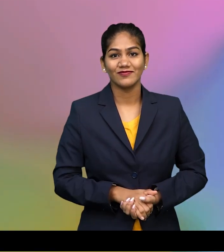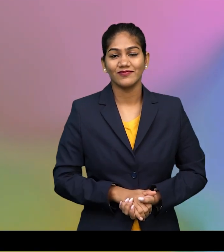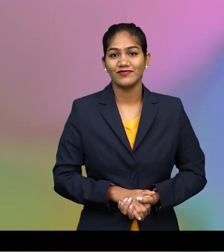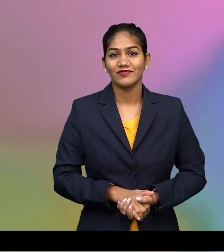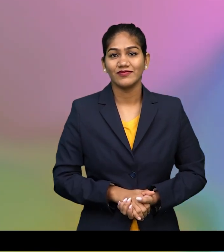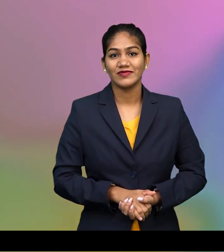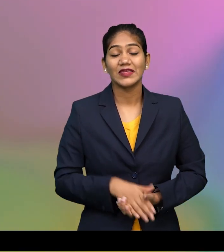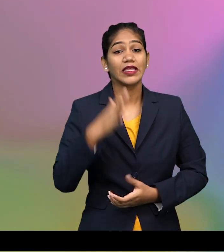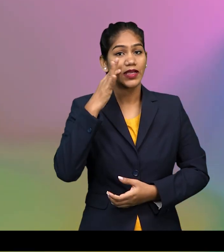मुख्य शब्द।